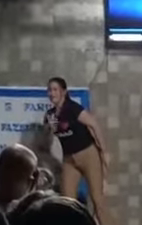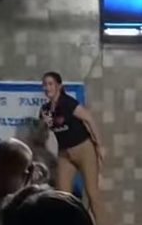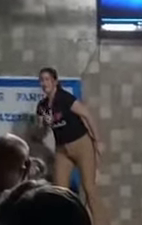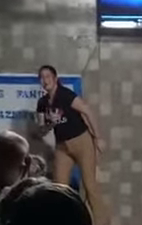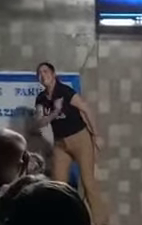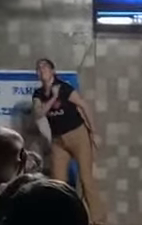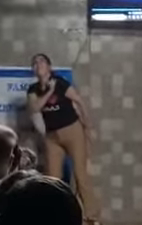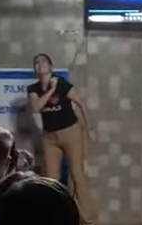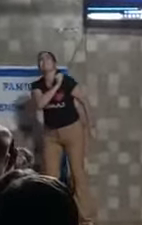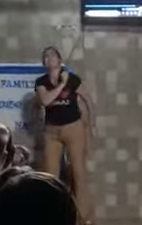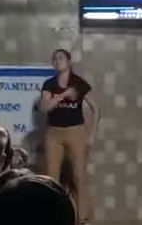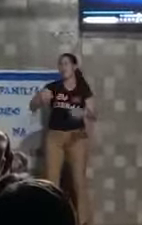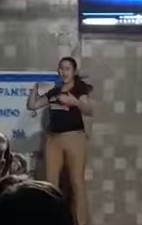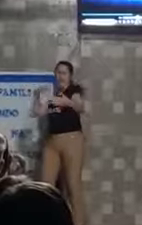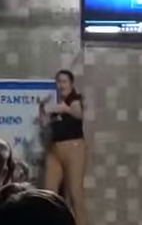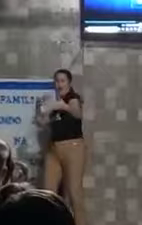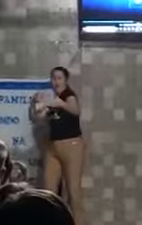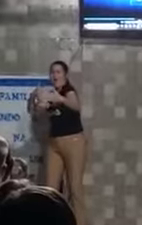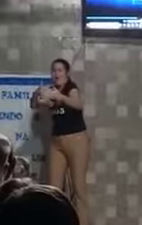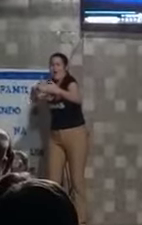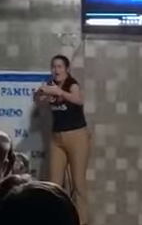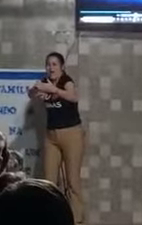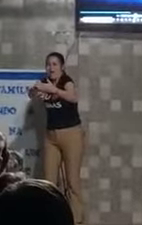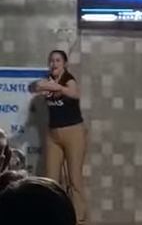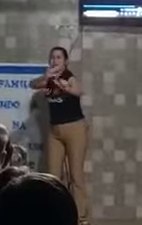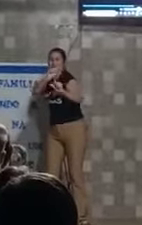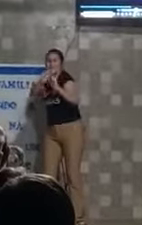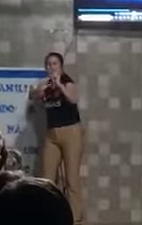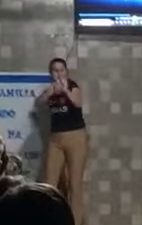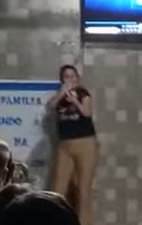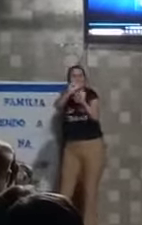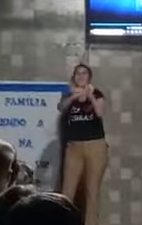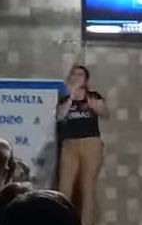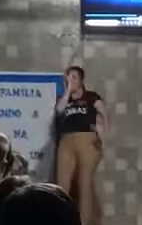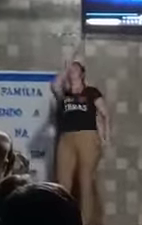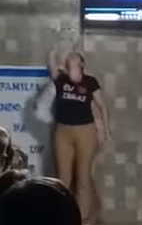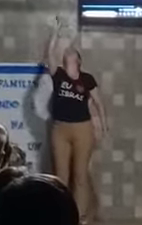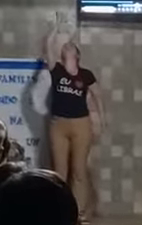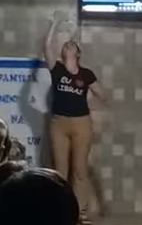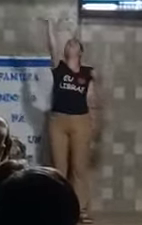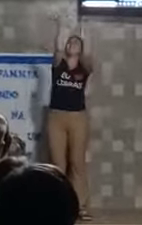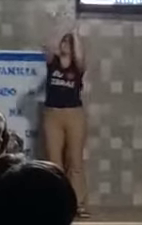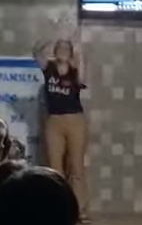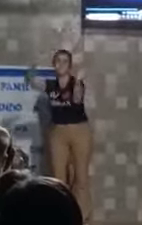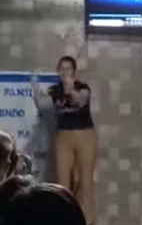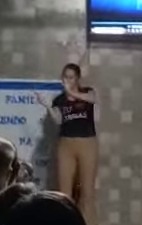já faz mais